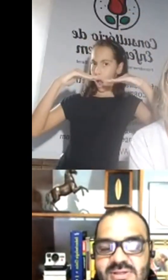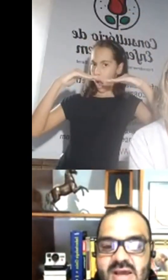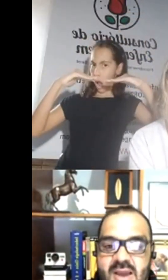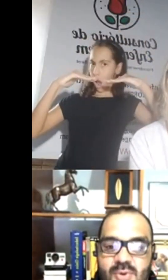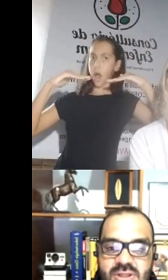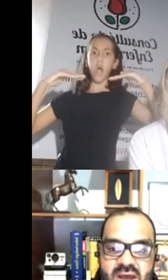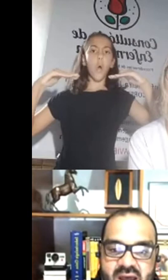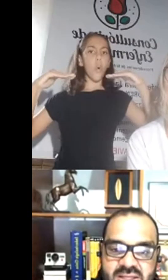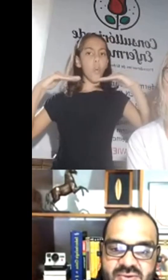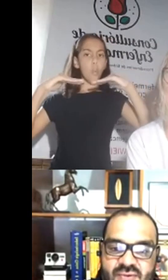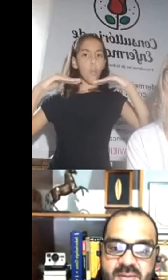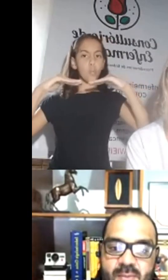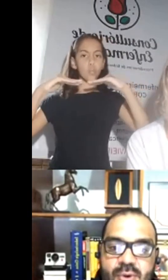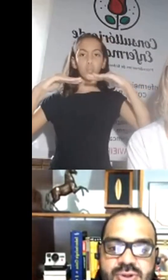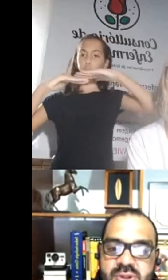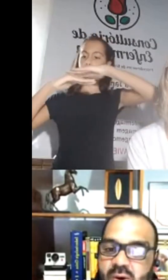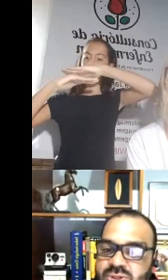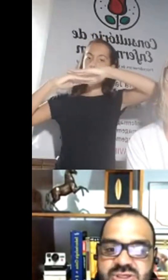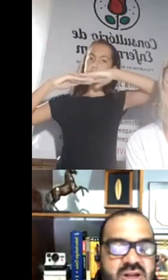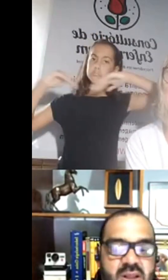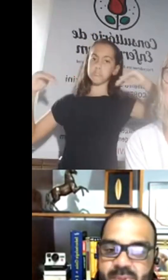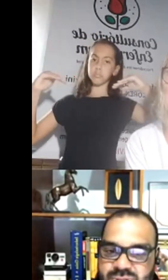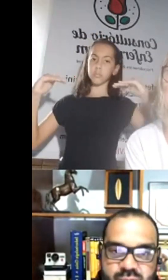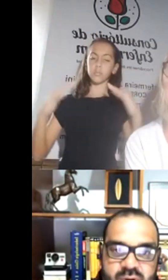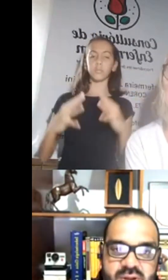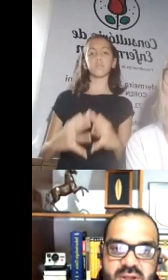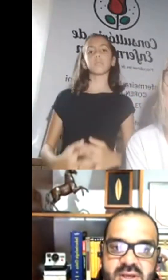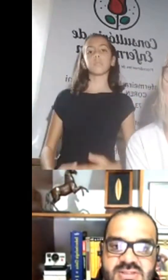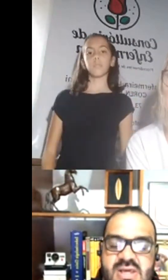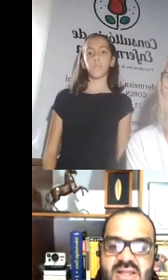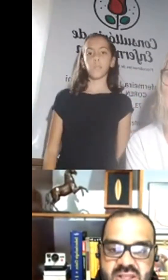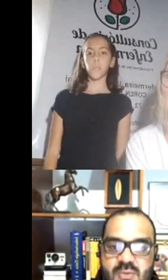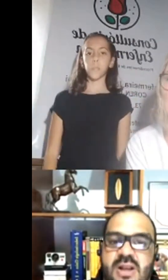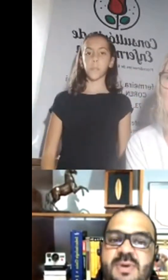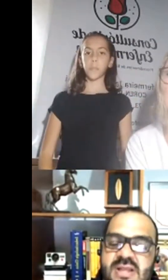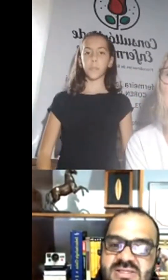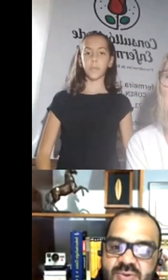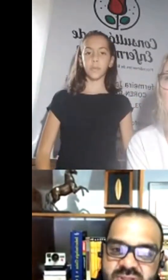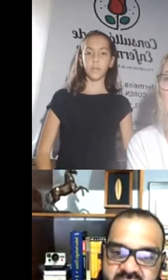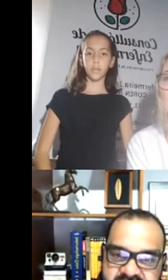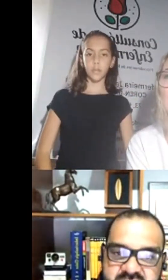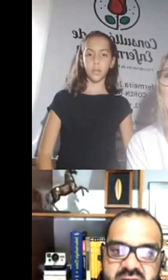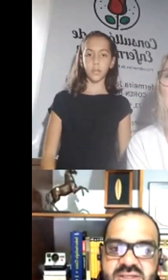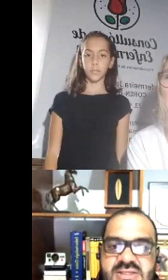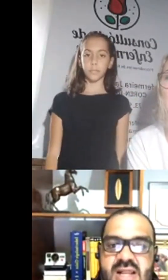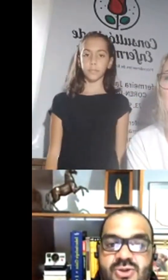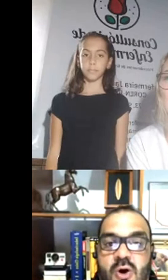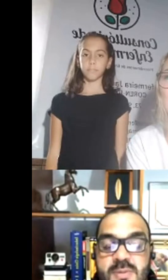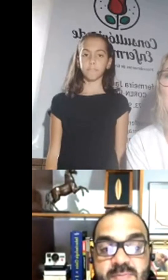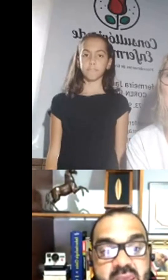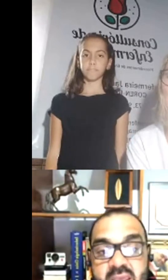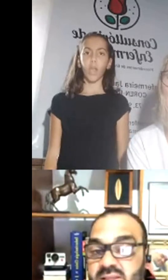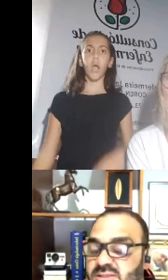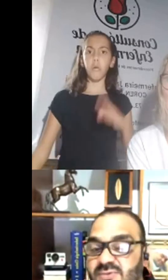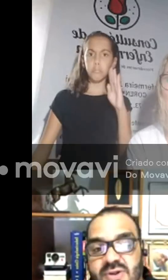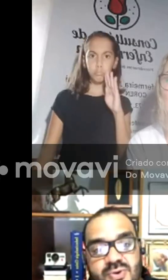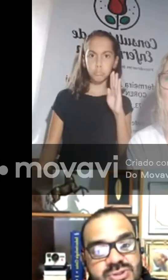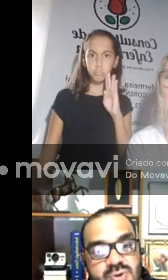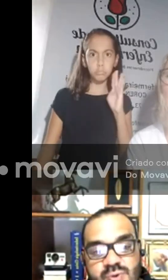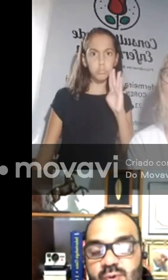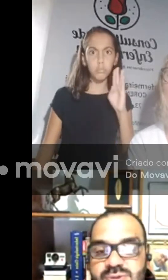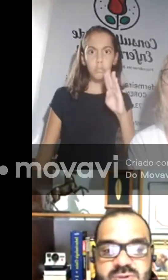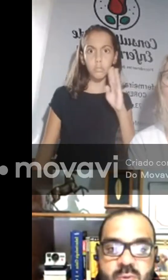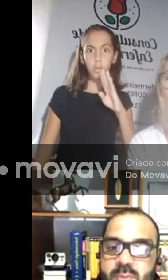exato. A imunidade vai muito da rotina da pessoa. Se ela tem uma alimentação interessante, se ela dorme bem, né? Tem